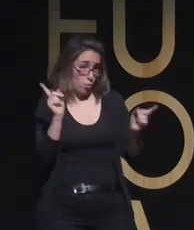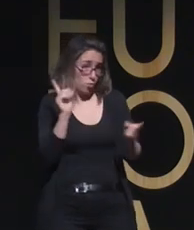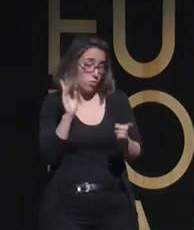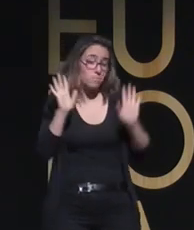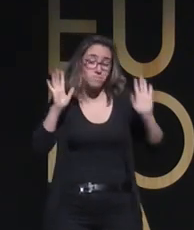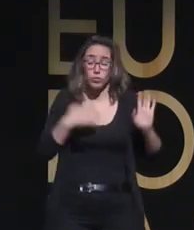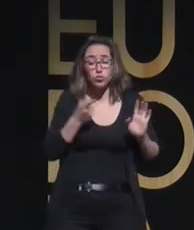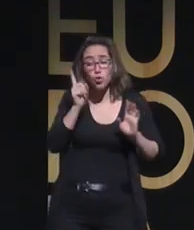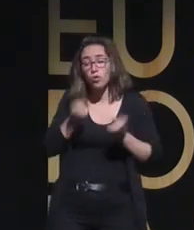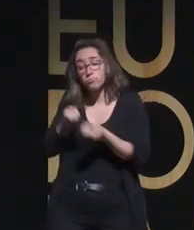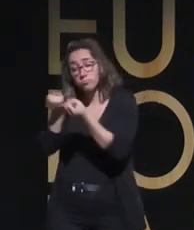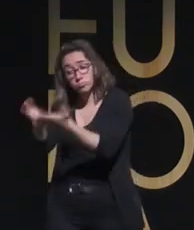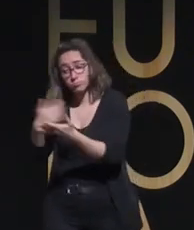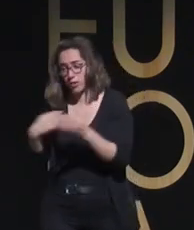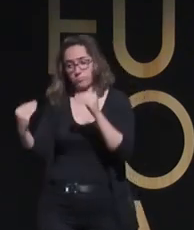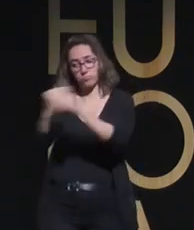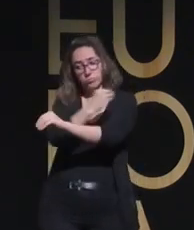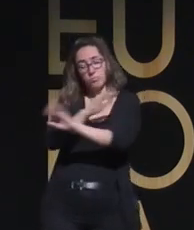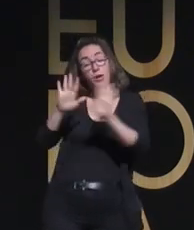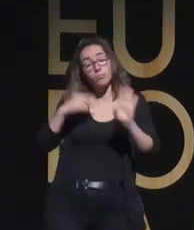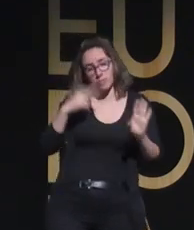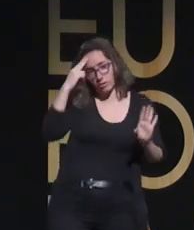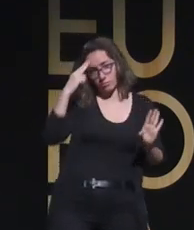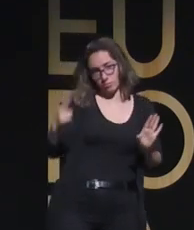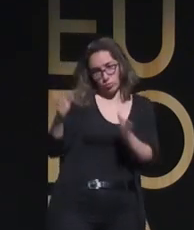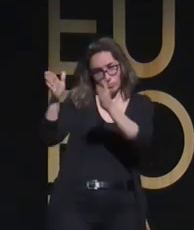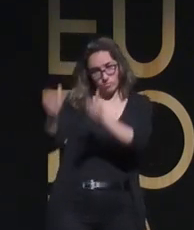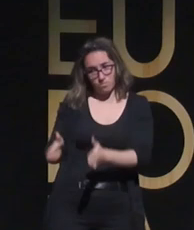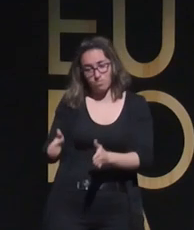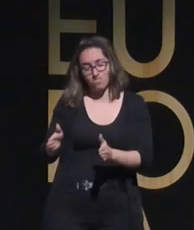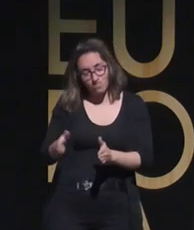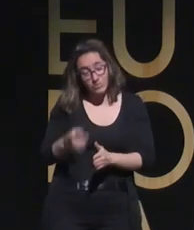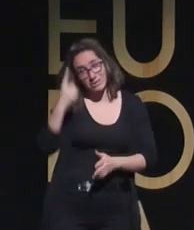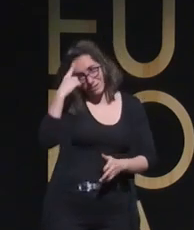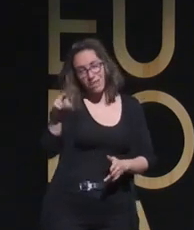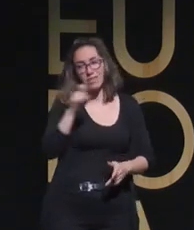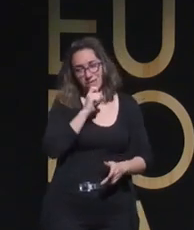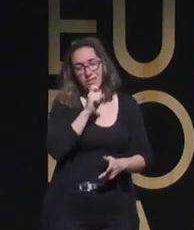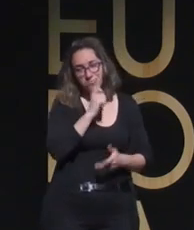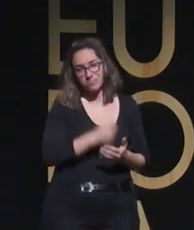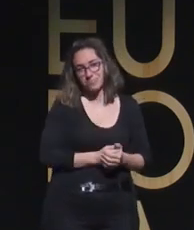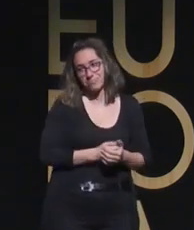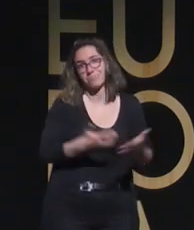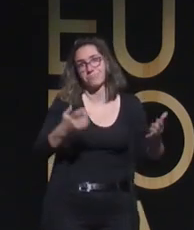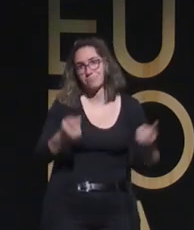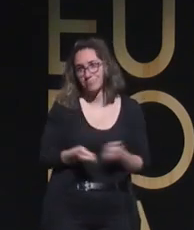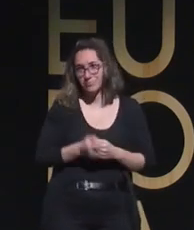me escuches que no estoy de acuerdo con esto, pero te tengo que respetar, ¿no? Uh-huh. Pero es muy difícil, es que si nos hubieran dicho esto...